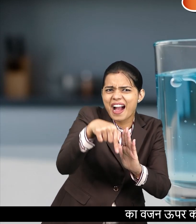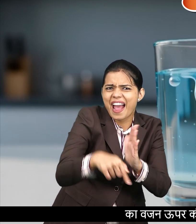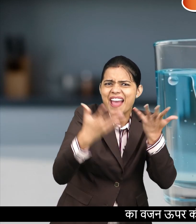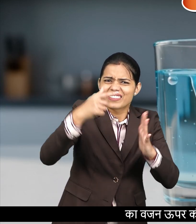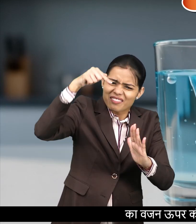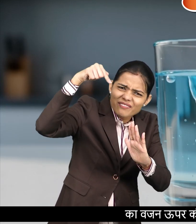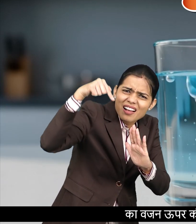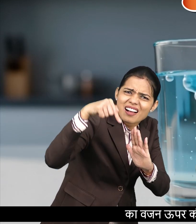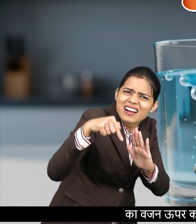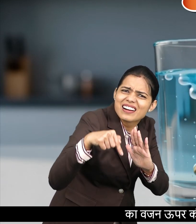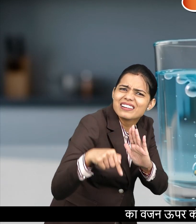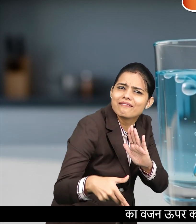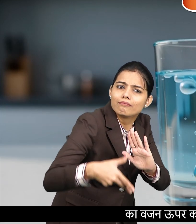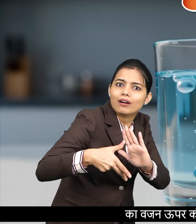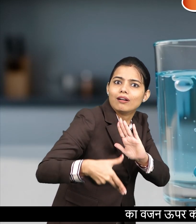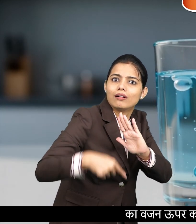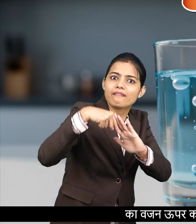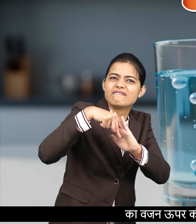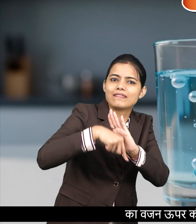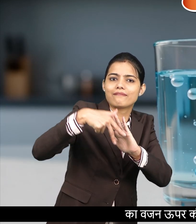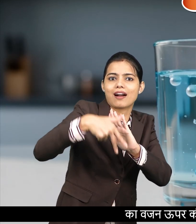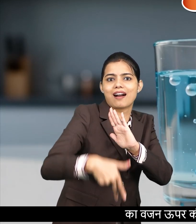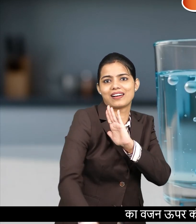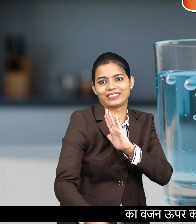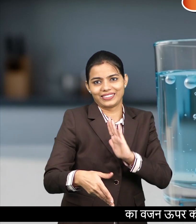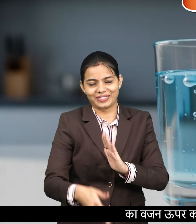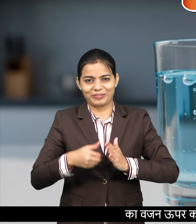ओर लगने वाले बल से अधिक है।